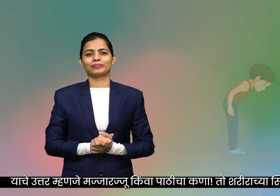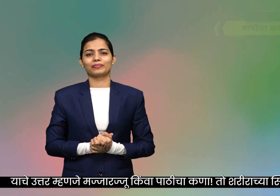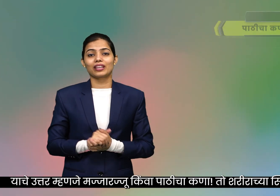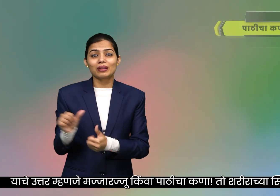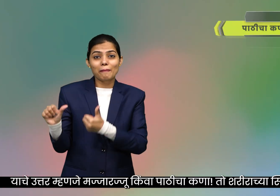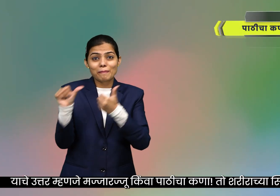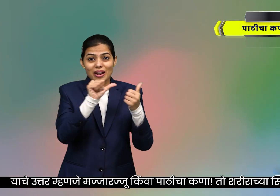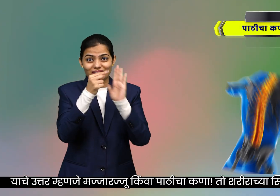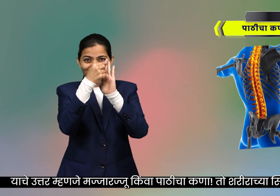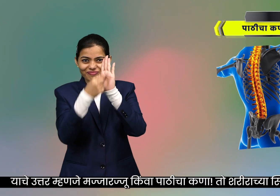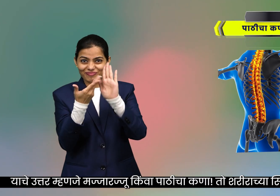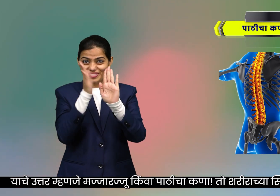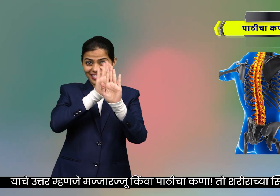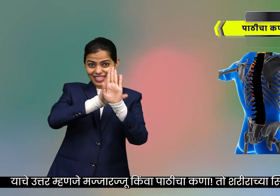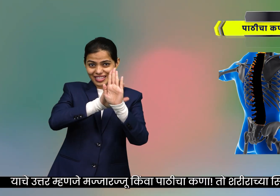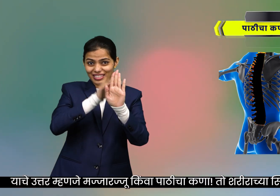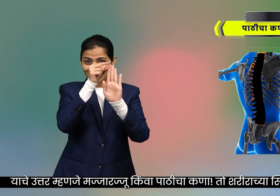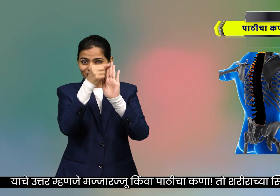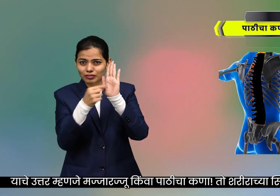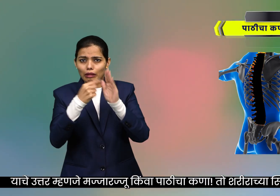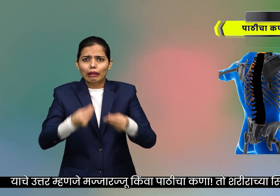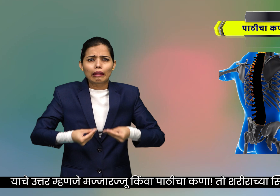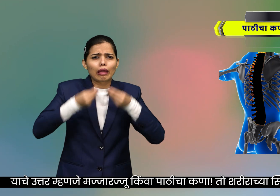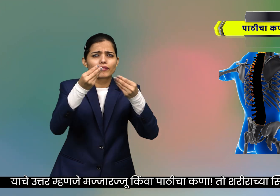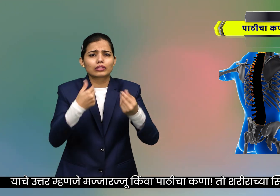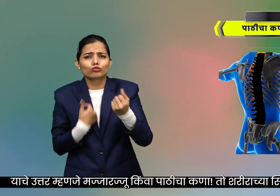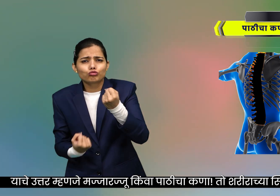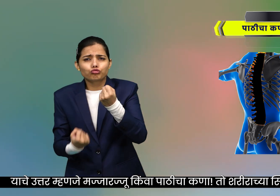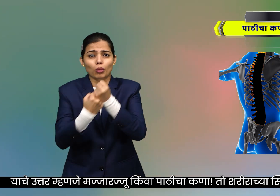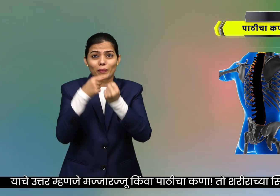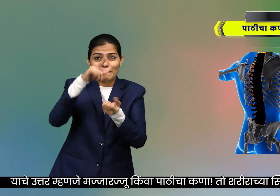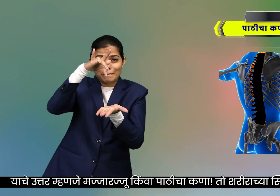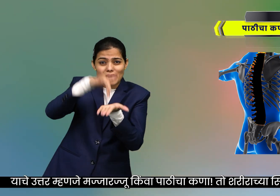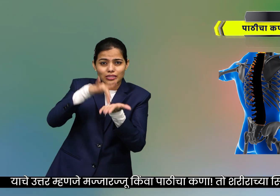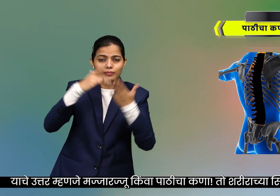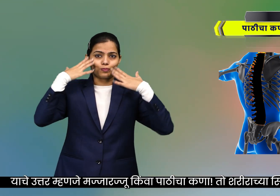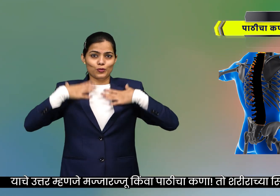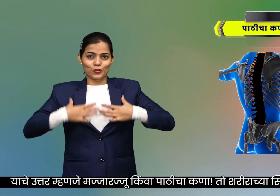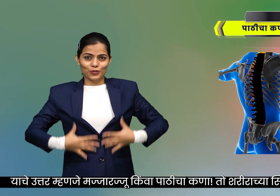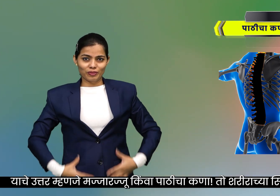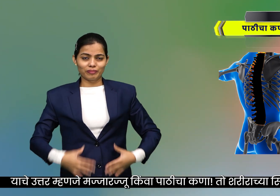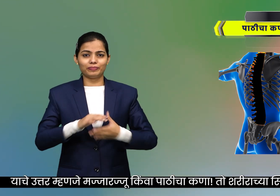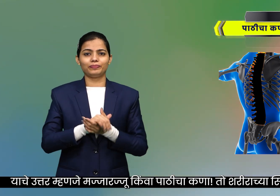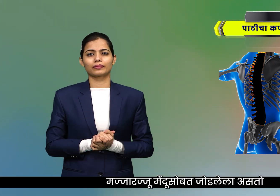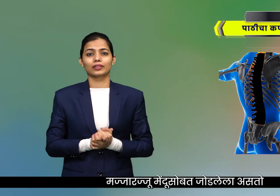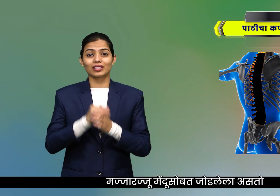याचे उत्तर म्हणजे मज्जारज्जू किंवा पाठीचा कणा. तो शरीराच्या स्थितीला आधार देतो.